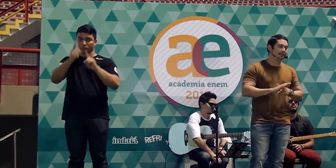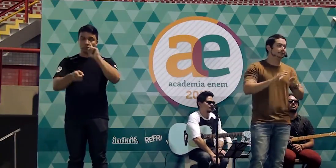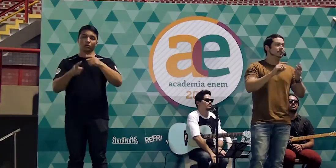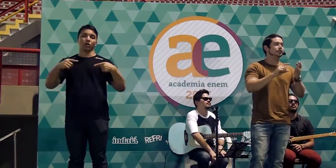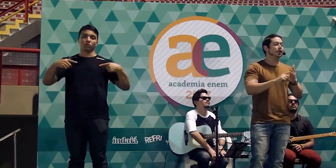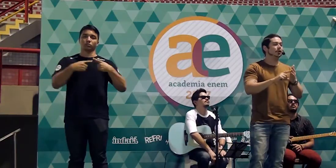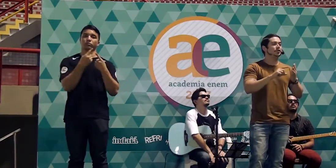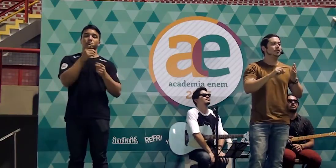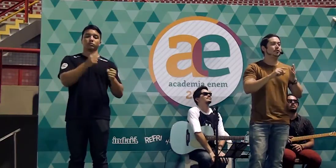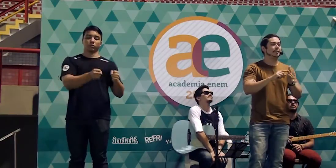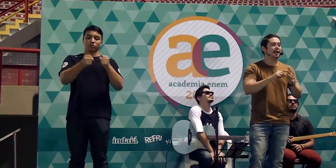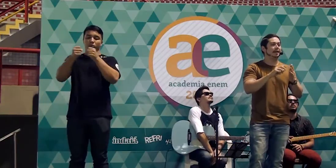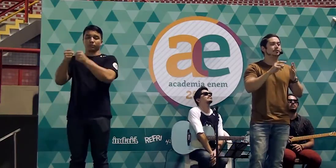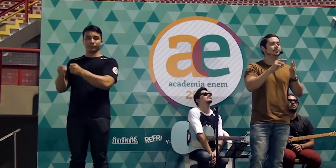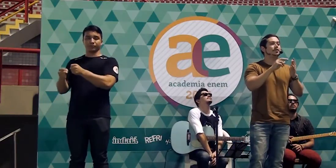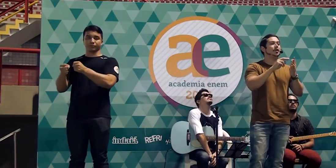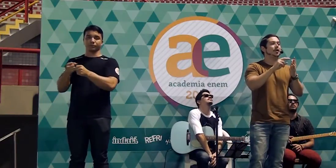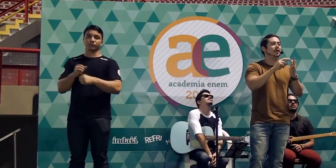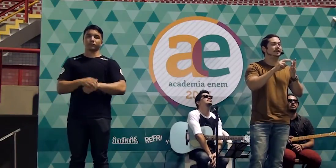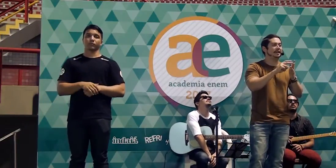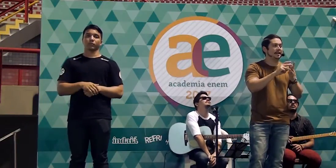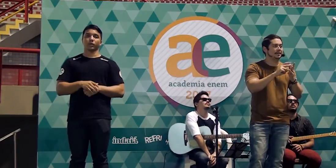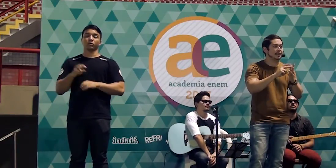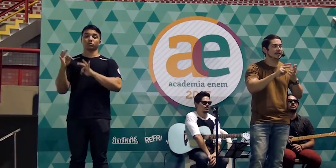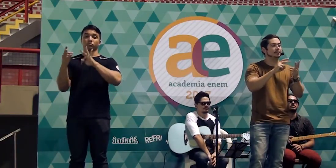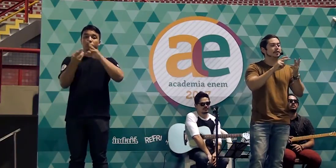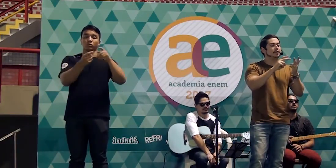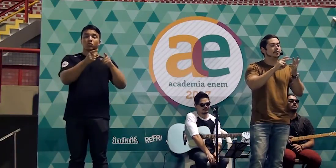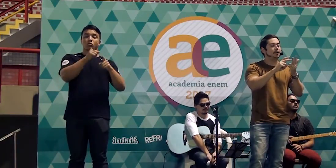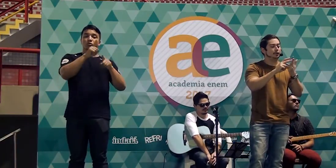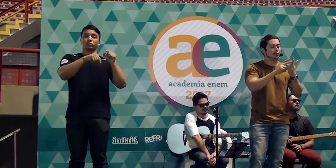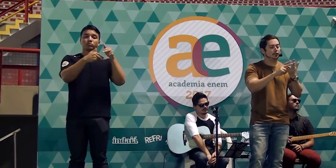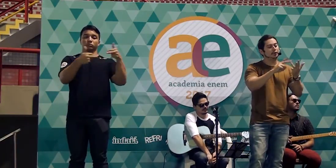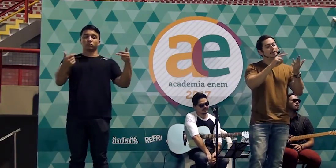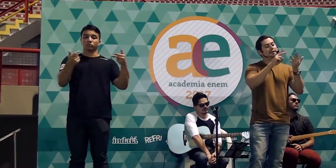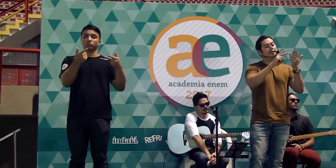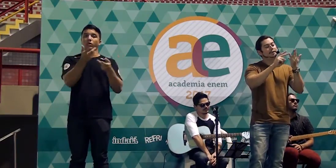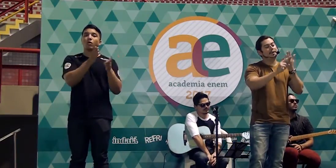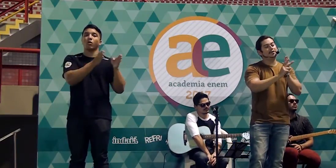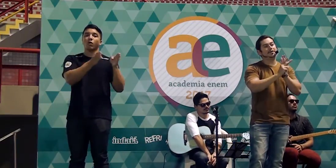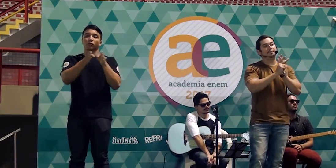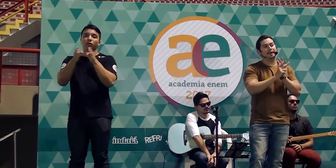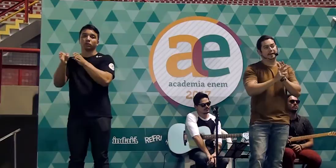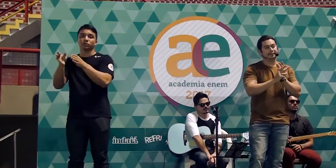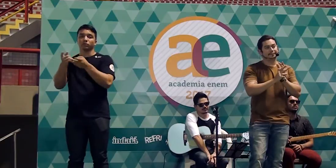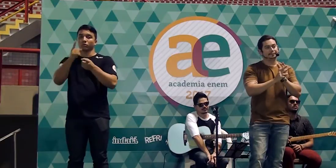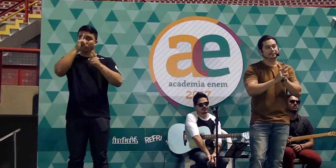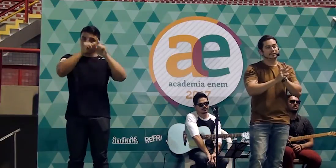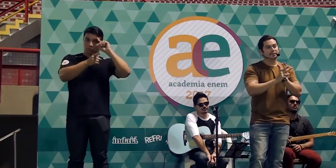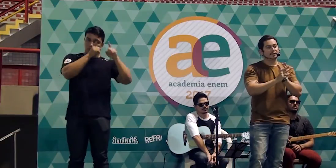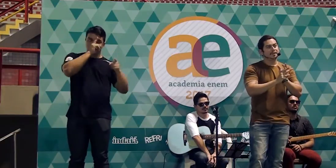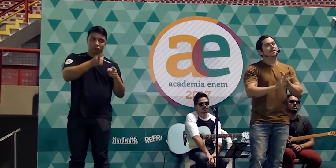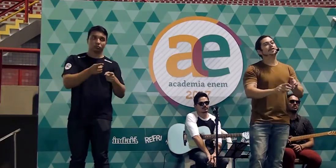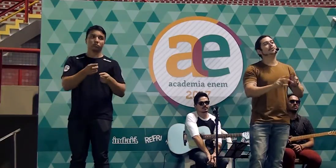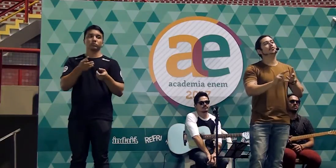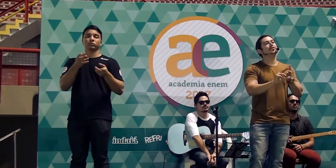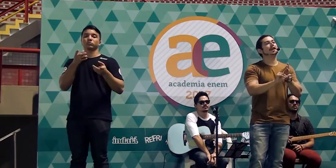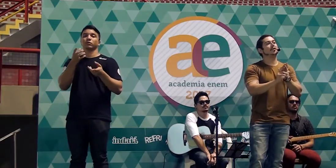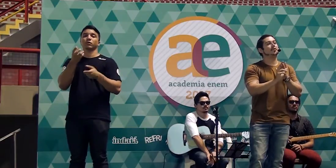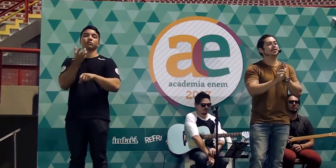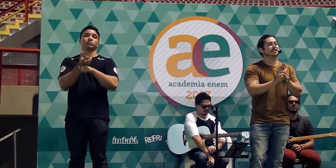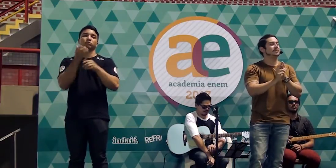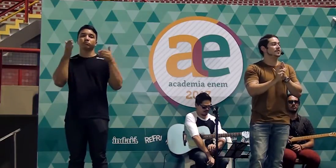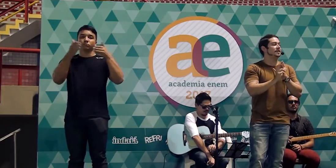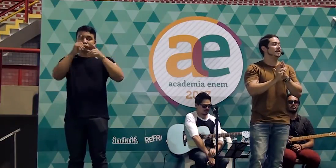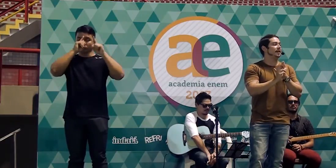poder. Todo instrumento de ordenação, controle e disciplina.